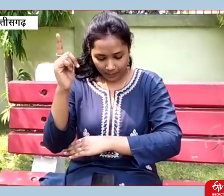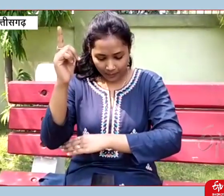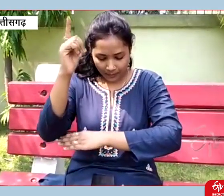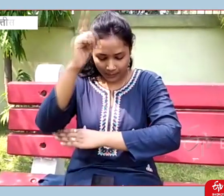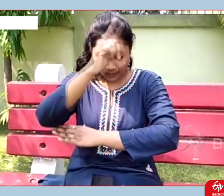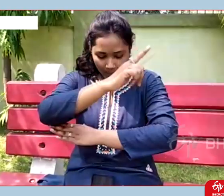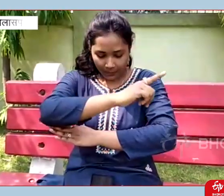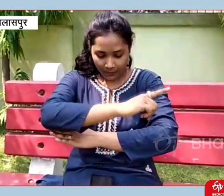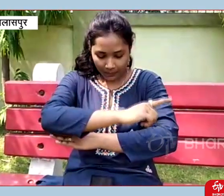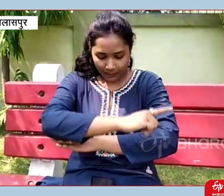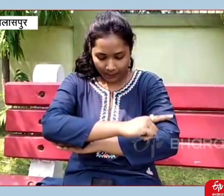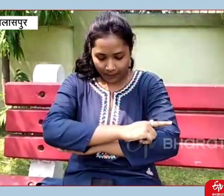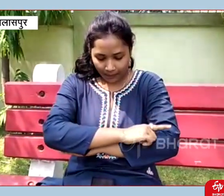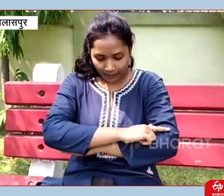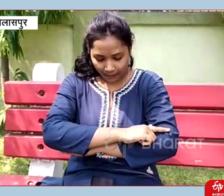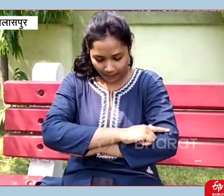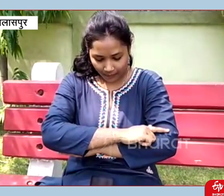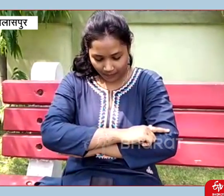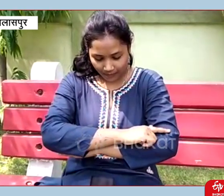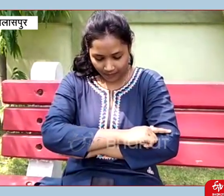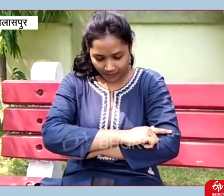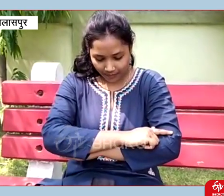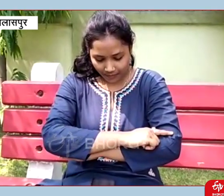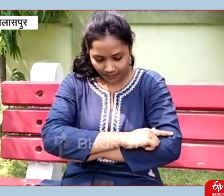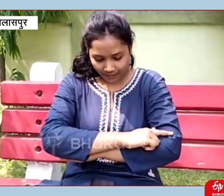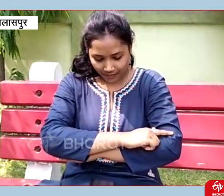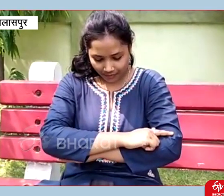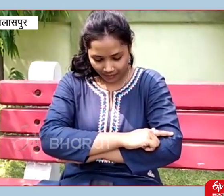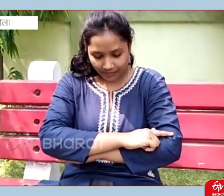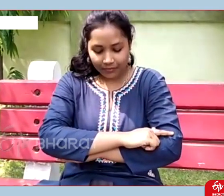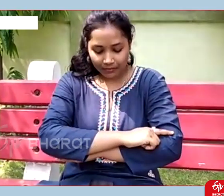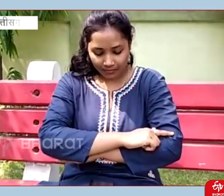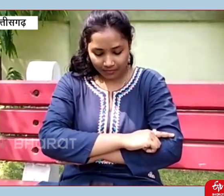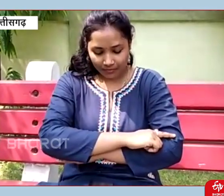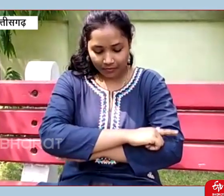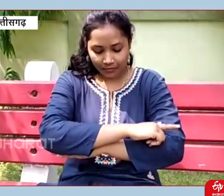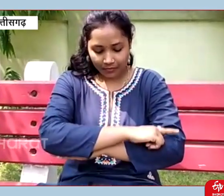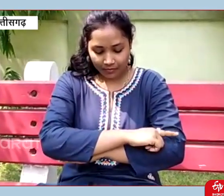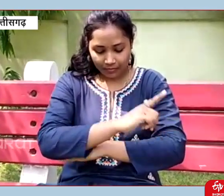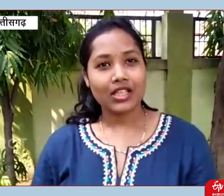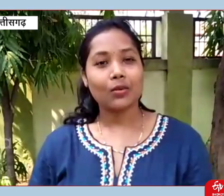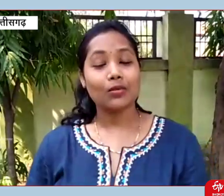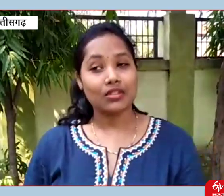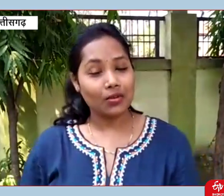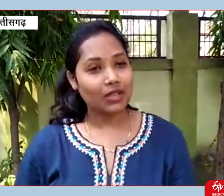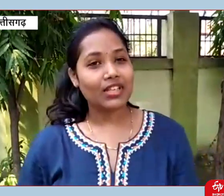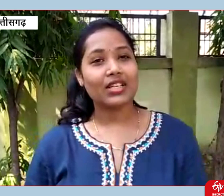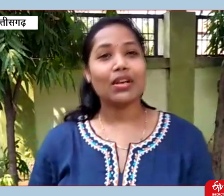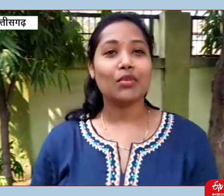परसानी अच्छे से समझने के लिए नर्सस्वाती ने साइन लेंग्विज सीख कर सेवा की नई मिशाल पेश की है सर उनको समझने में हमको